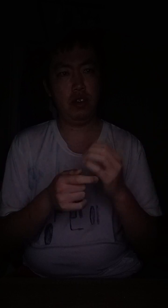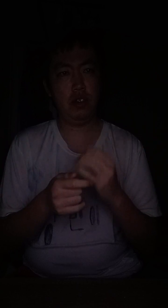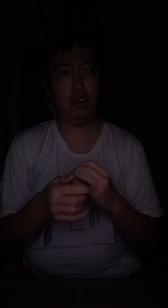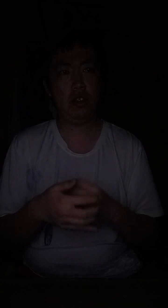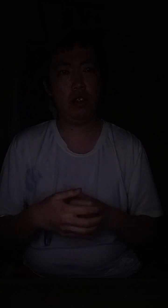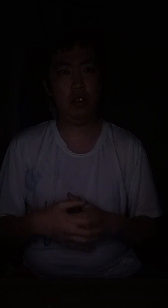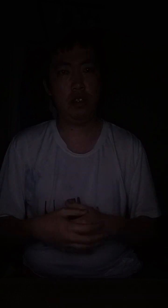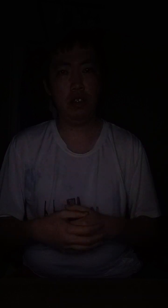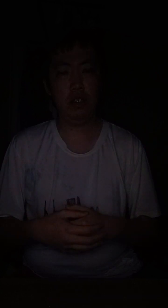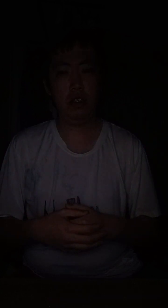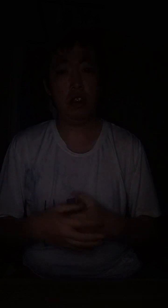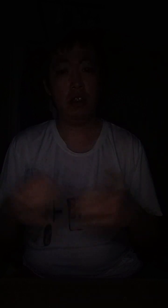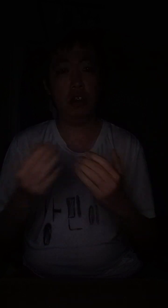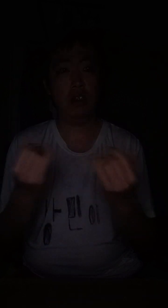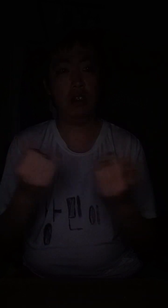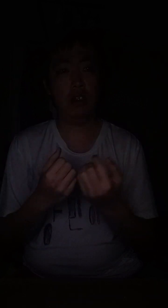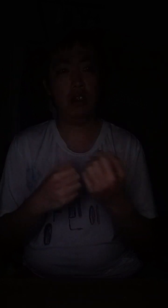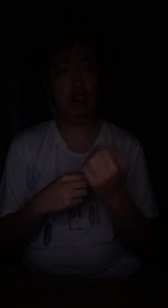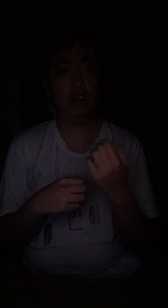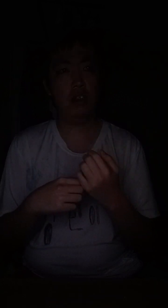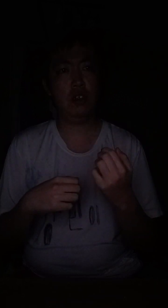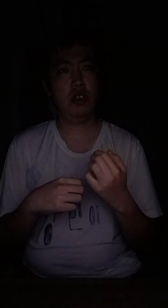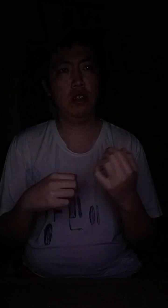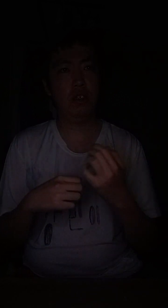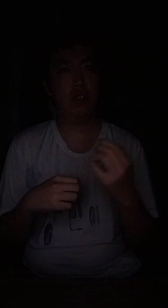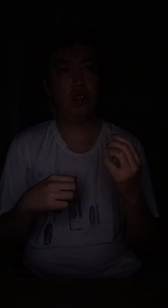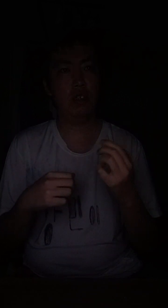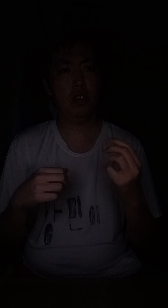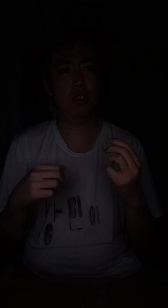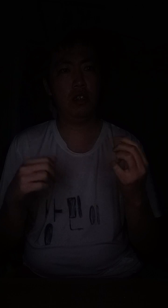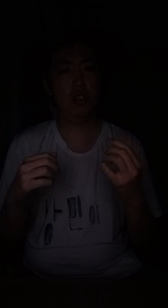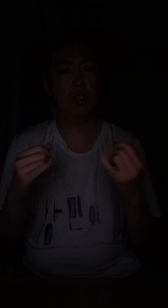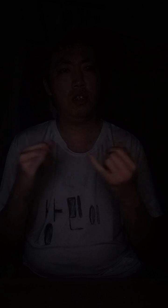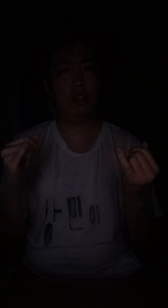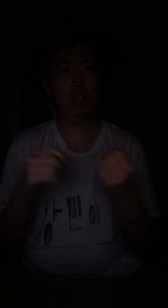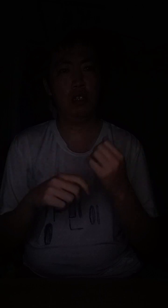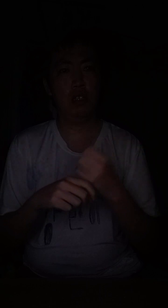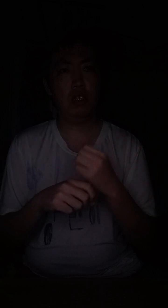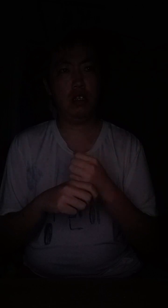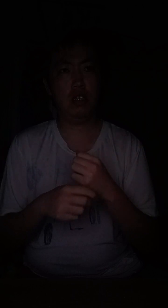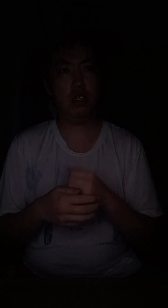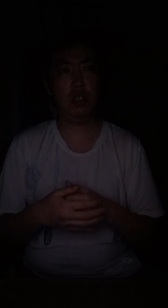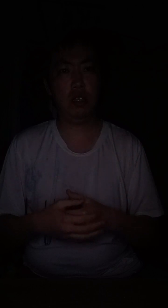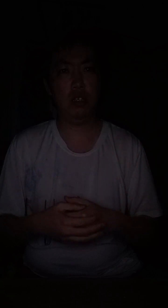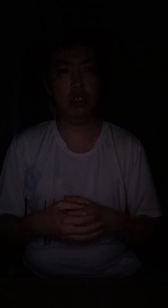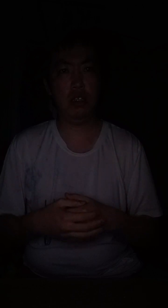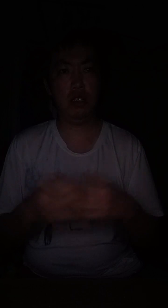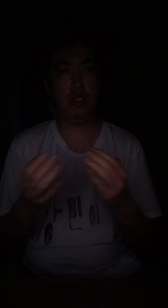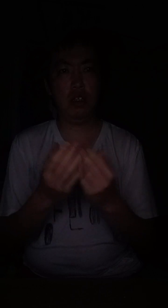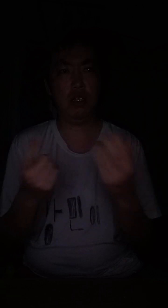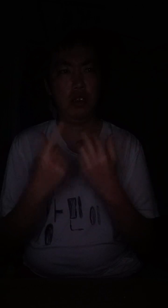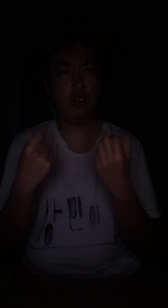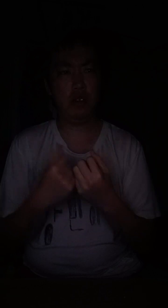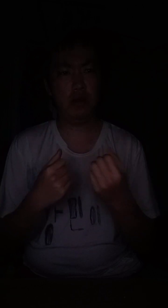거예요. 남자들에겐 마음 놓고 이용하기엔 미안한 곳이 됐습니다. 뭔가 여자분이면 되게 뭔가